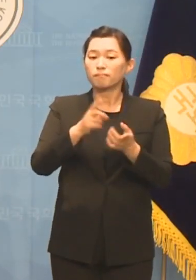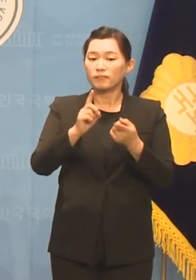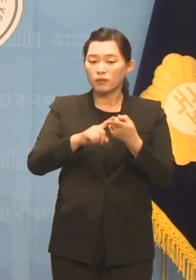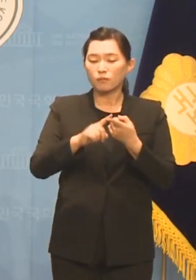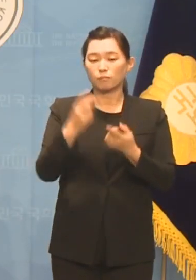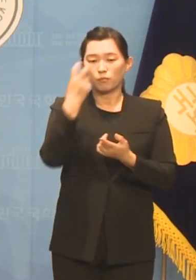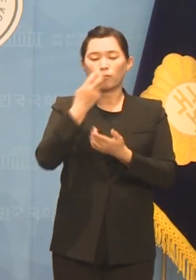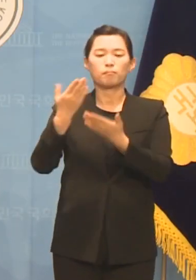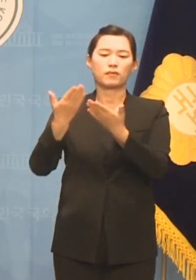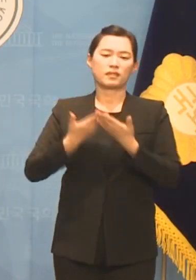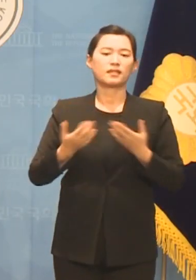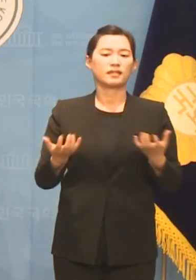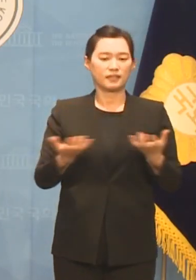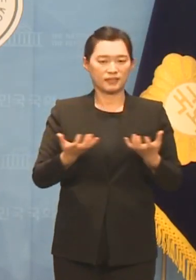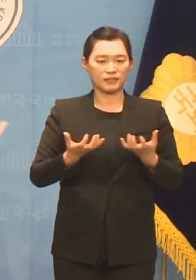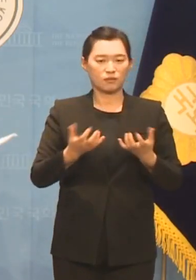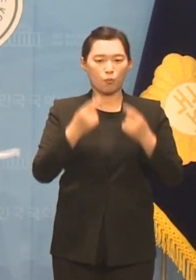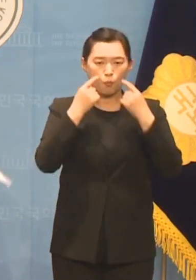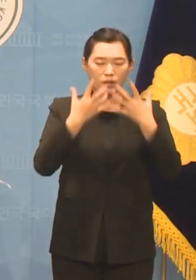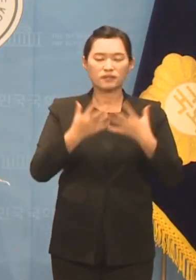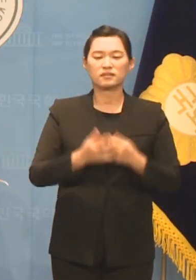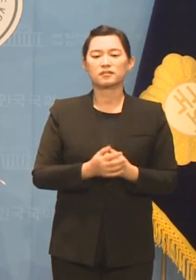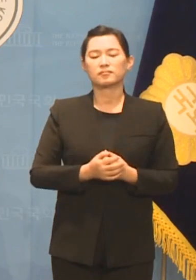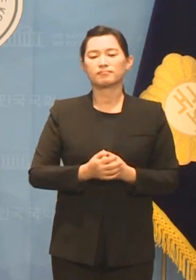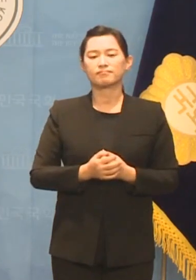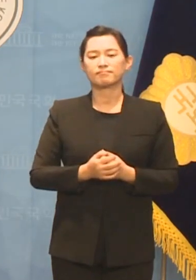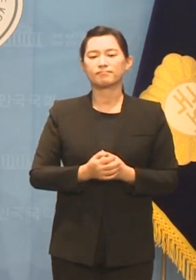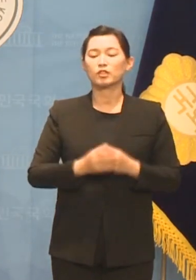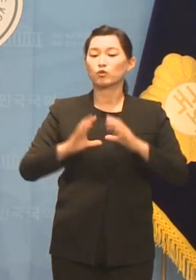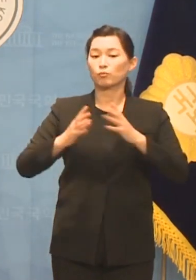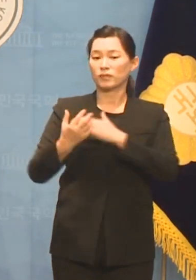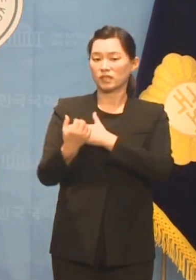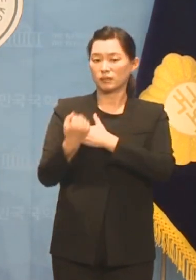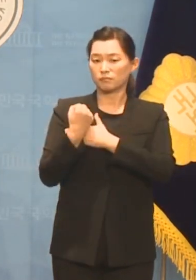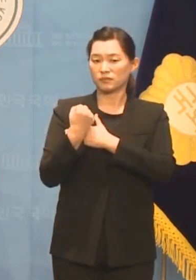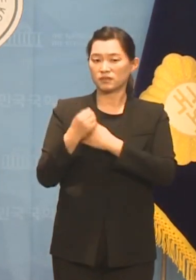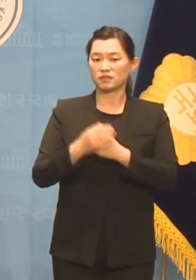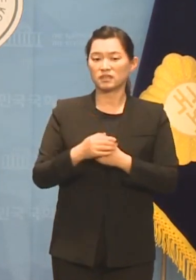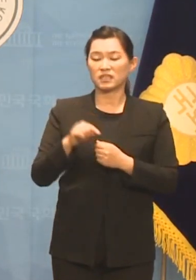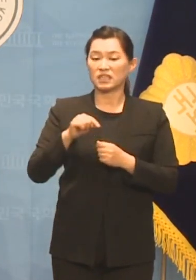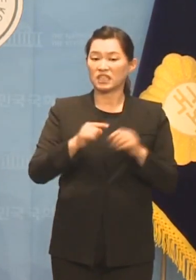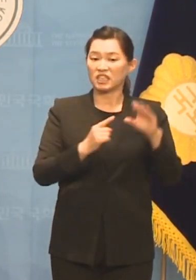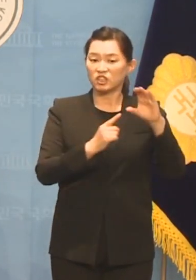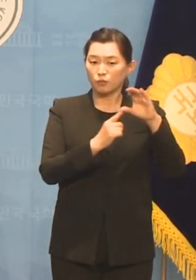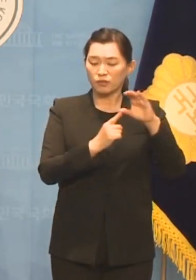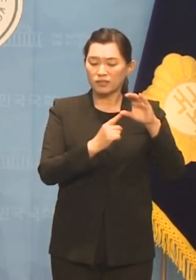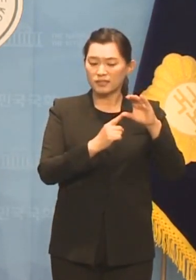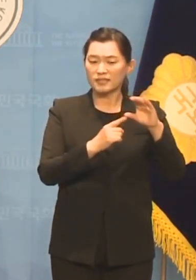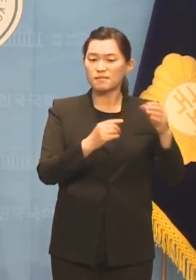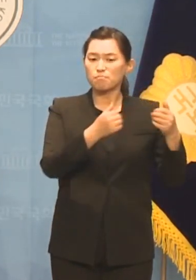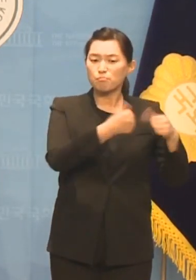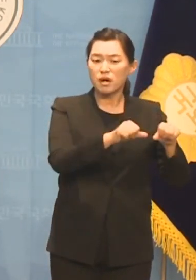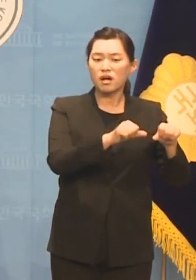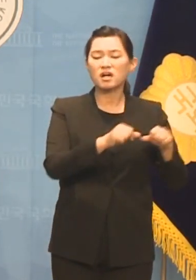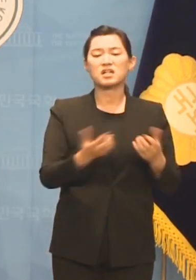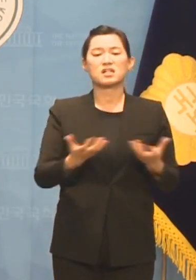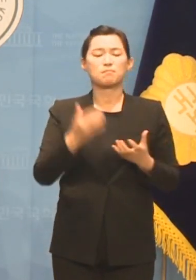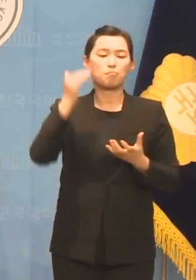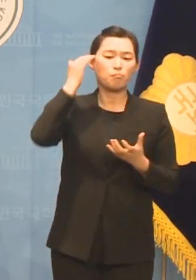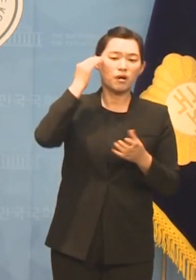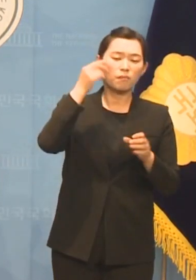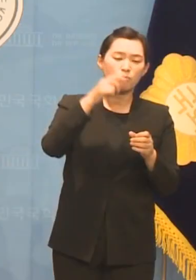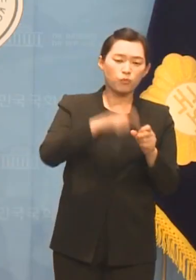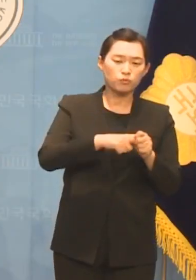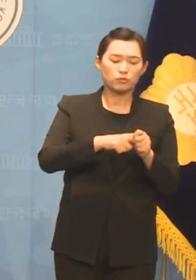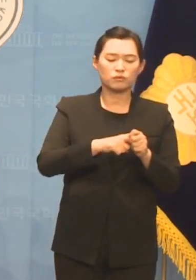할 업무에 해당함이 분명합니다. 국민의힘은 민주파출소 서버를 다운시켜 그 업무를 방해할